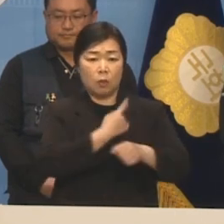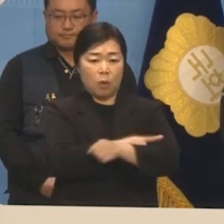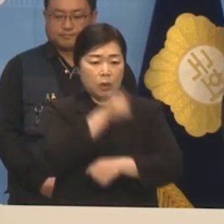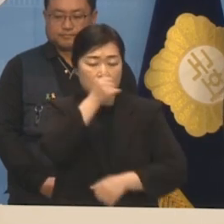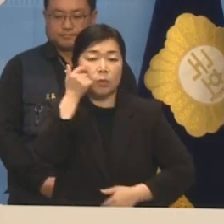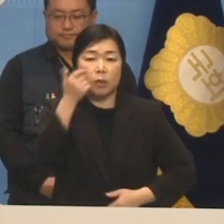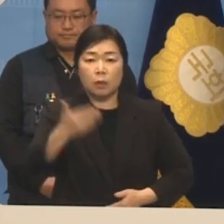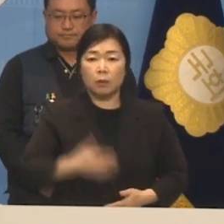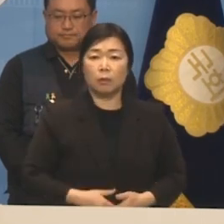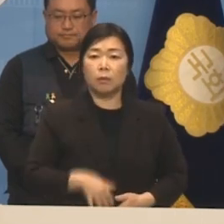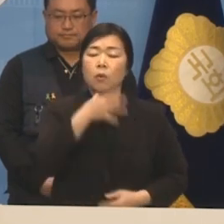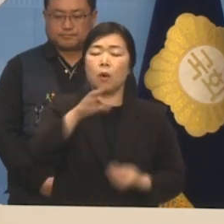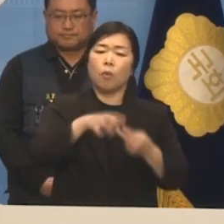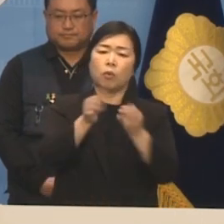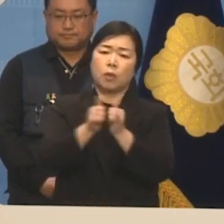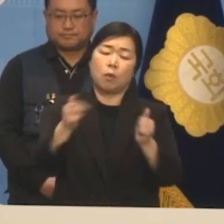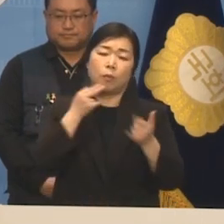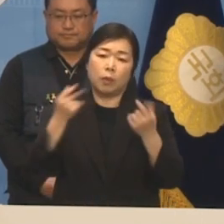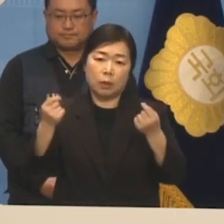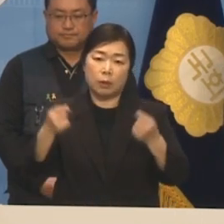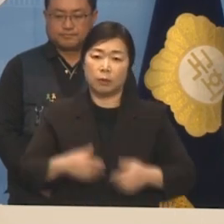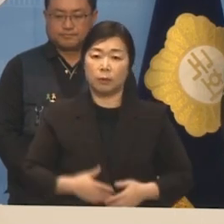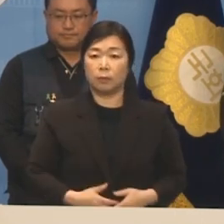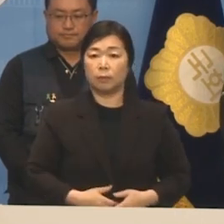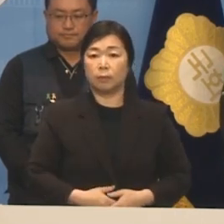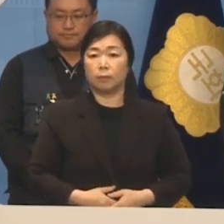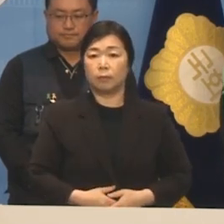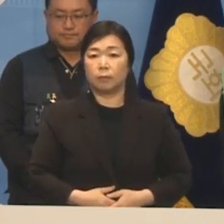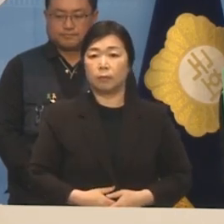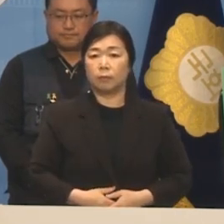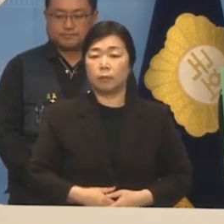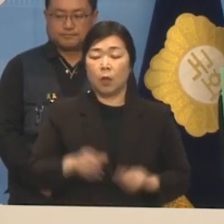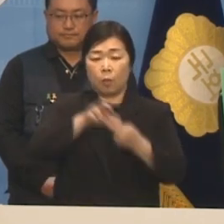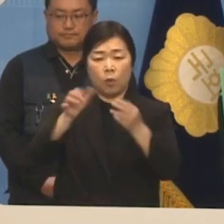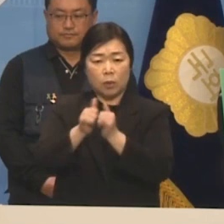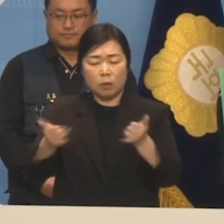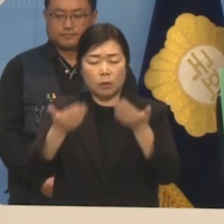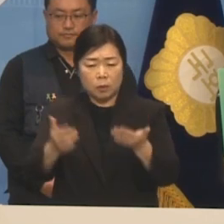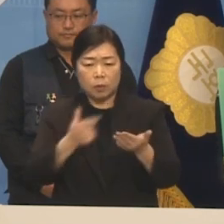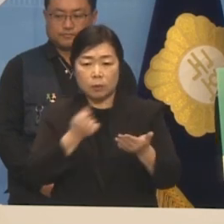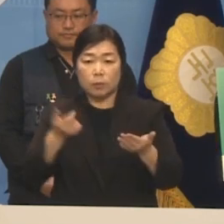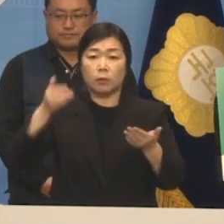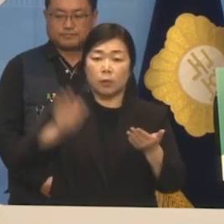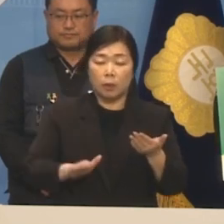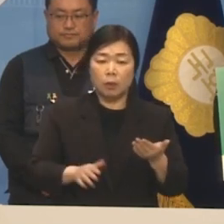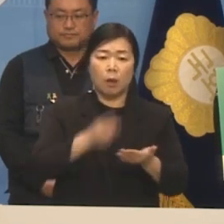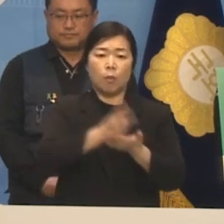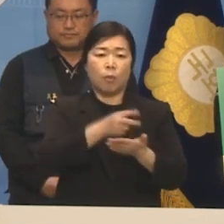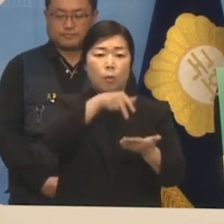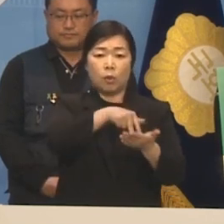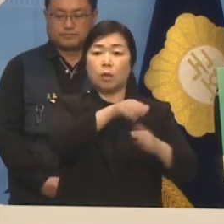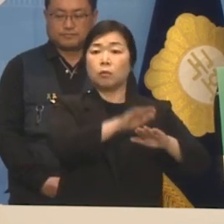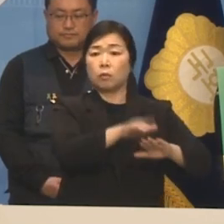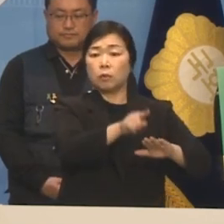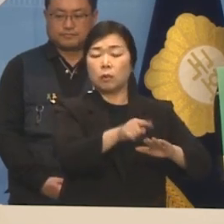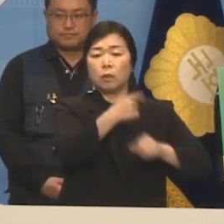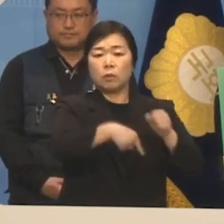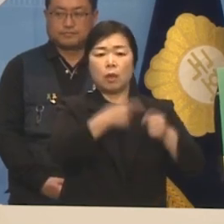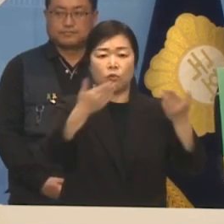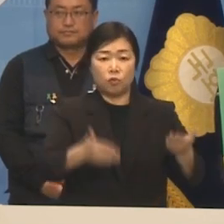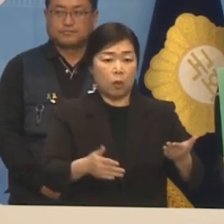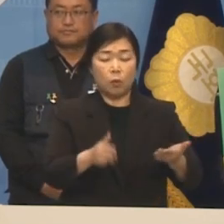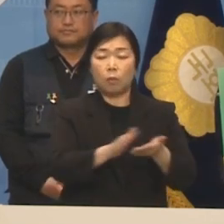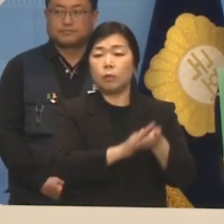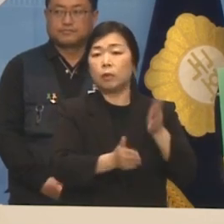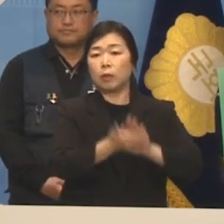있나요? 요양보호사에게는 없는 것 같습니다. 요양보호사들은 쉬고 싶어도 법으로 보장되어 있는 연차휴가조차